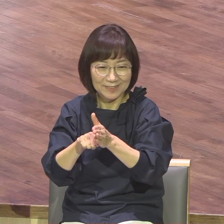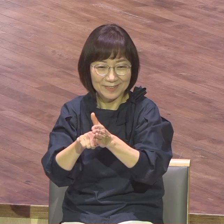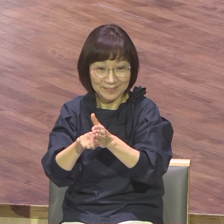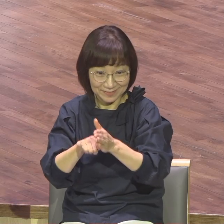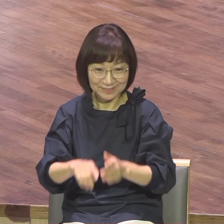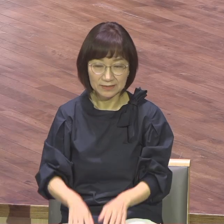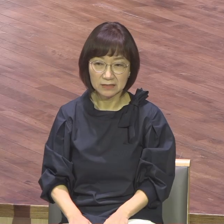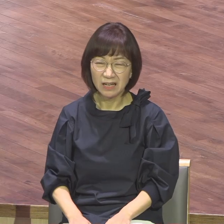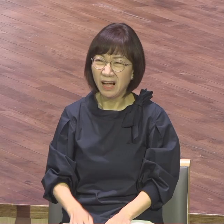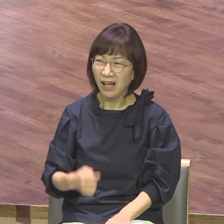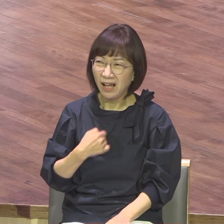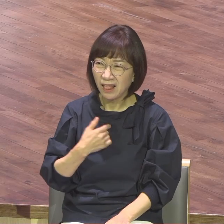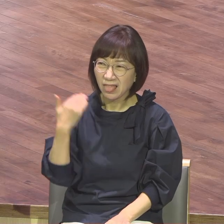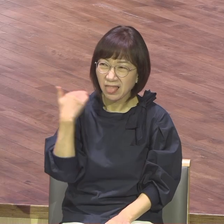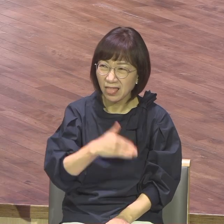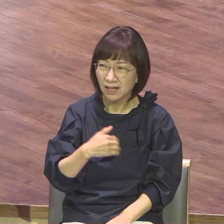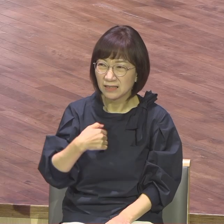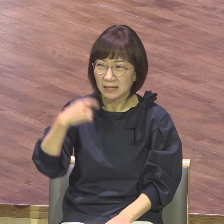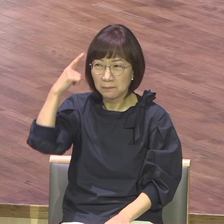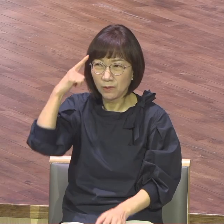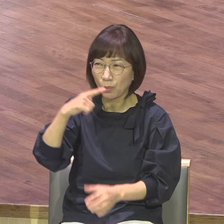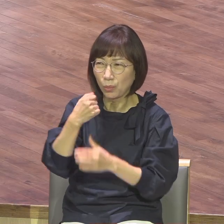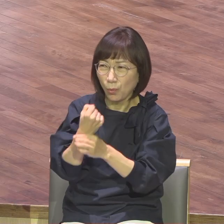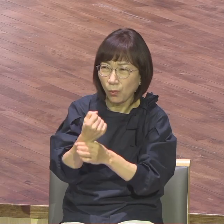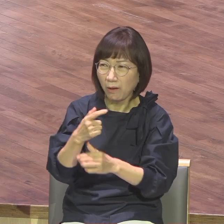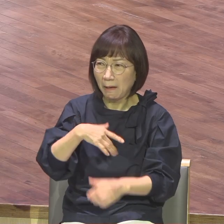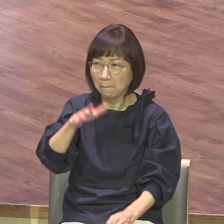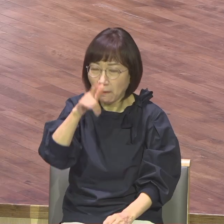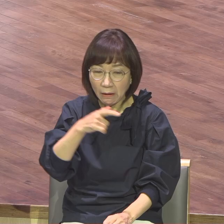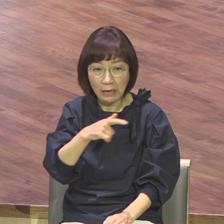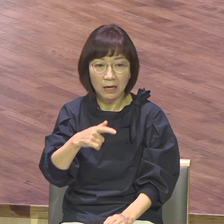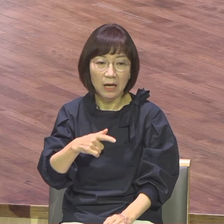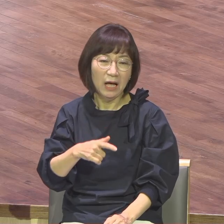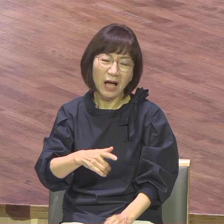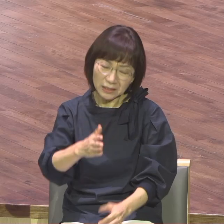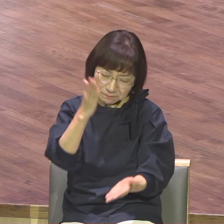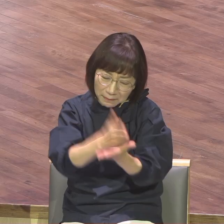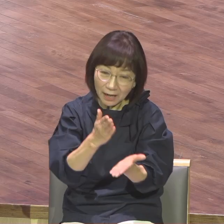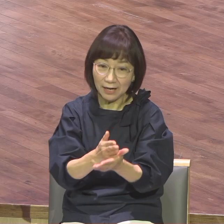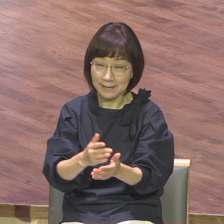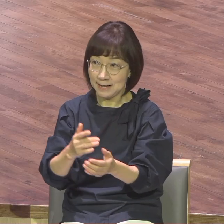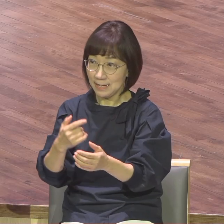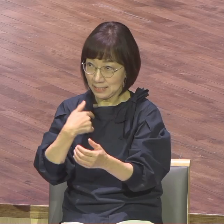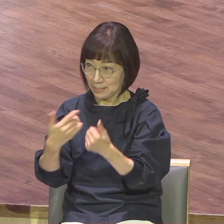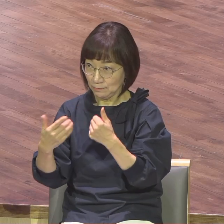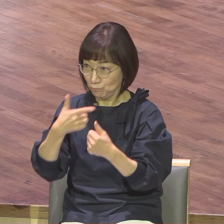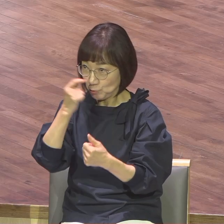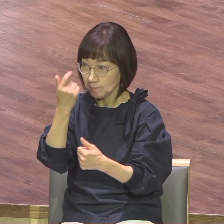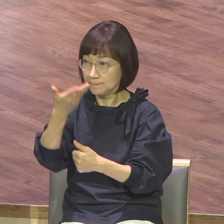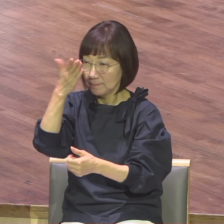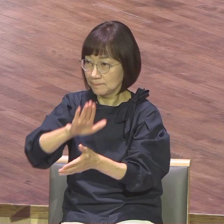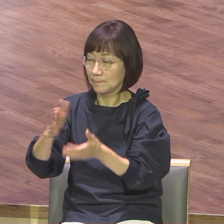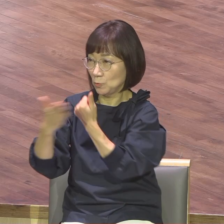난 아무것도 못해. 그럴 때 어떻게 합니까? 하나님의 힘을 도우심 받기 위해서 기도하는 거예요.